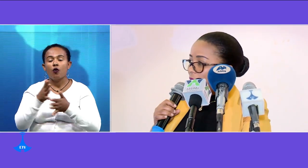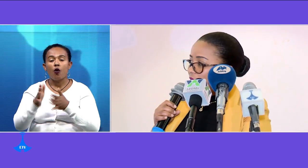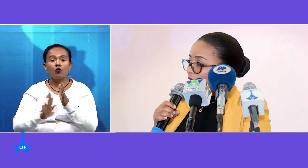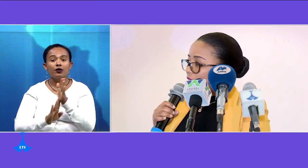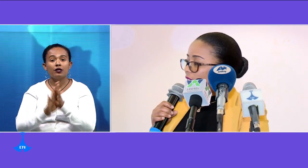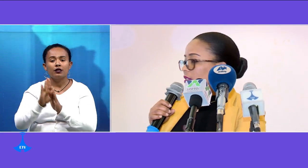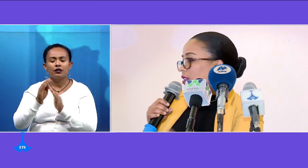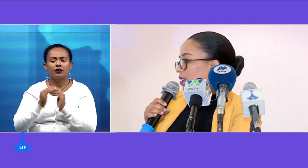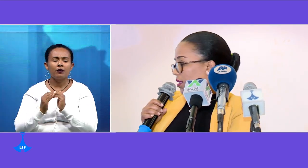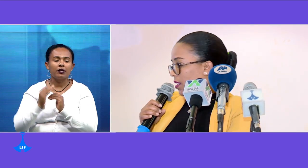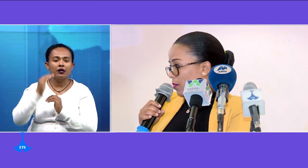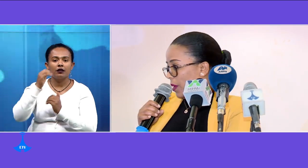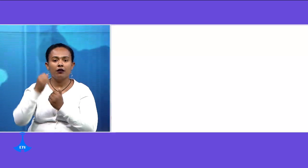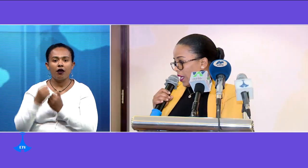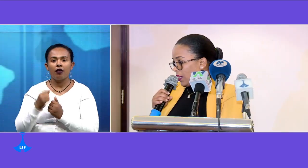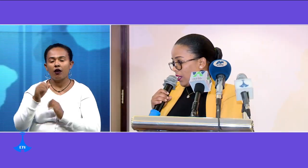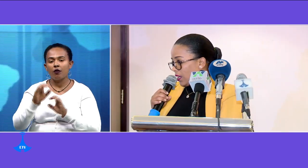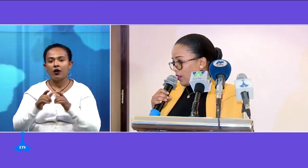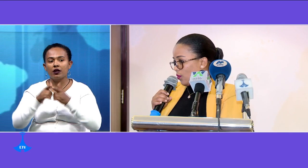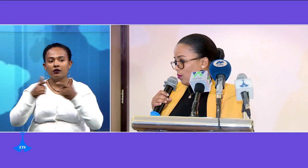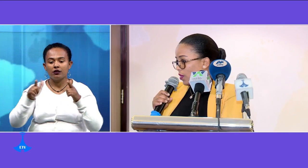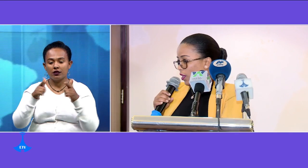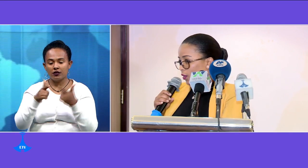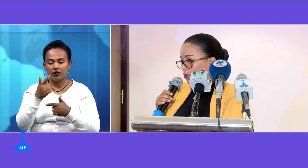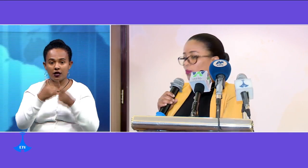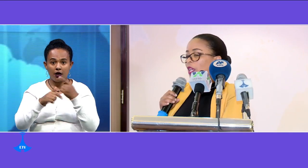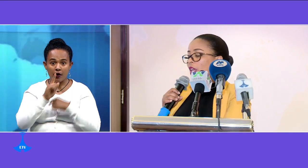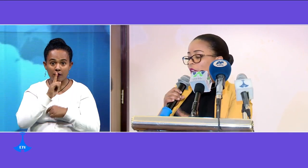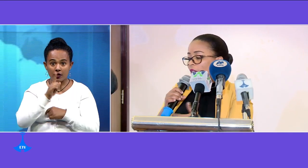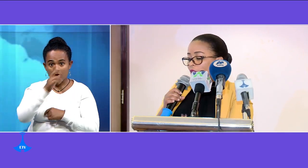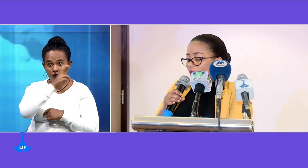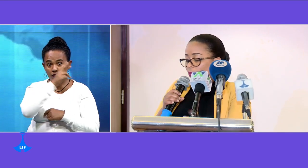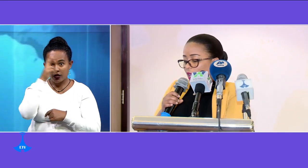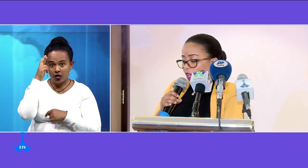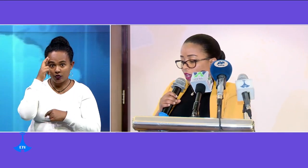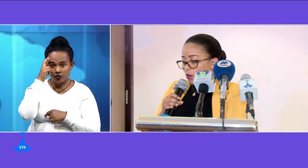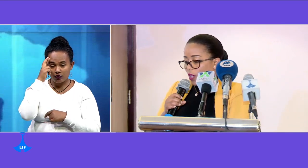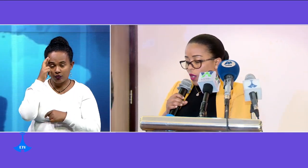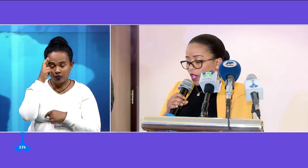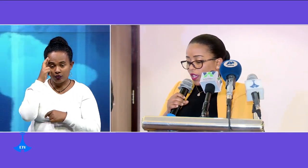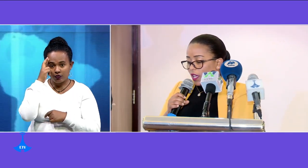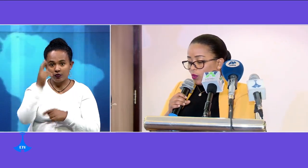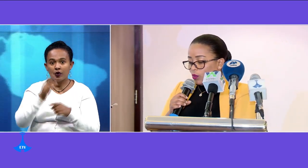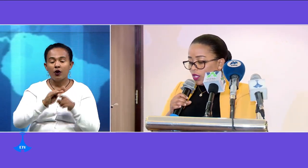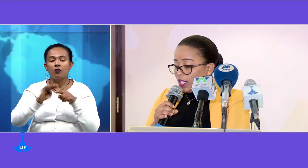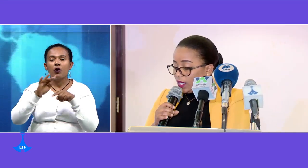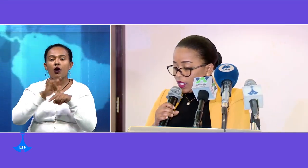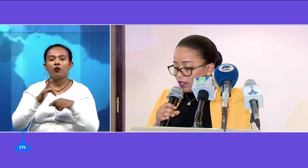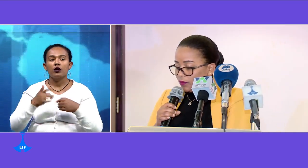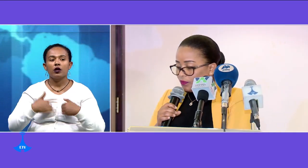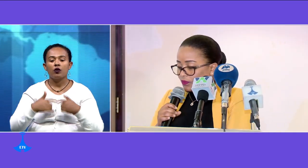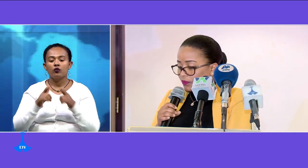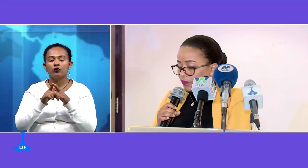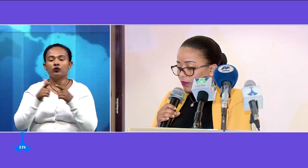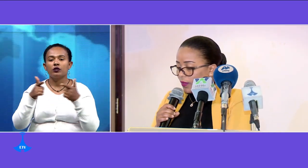የበለጠ ለማጠናከር ትልቅ እድልም ያመጣልን ነገር ነው ምክንያቱም በሞያው ላይ ያሉ